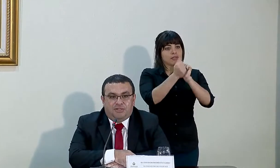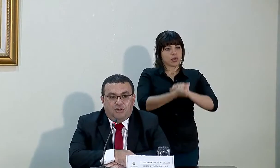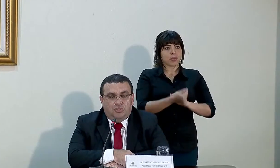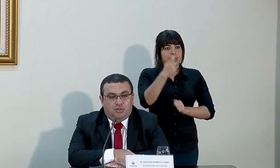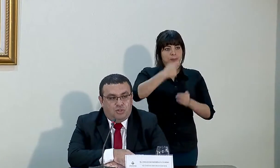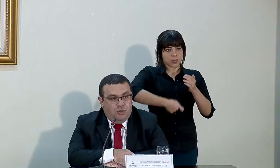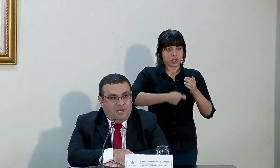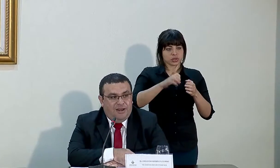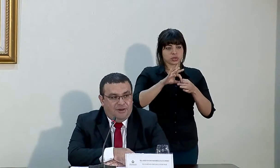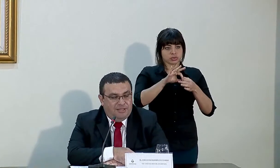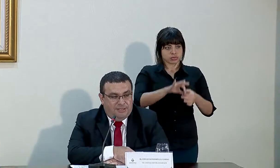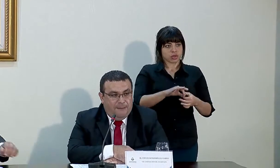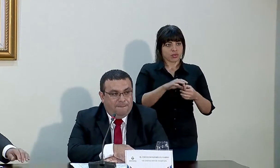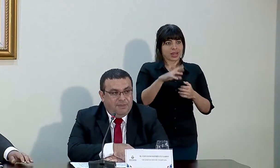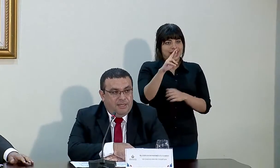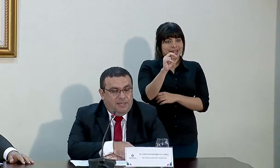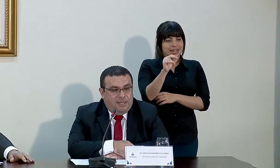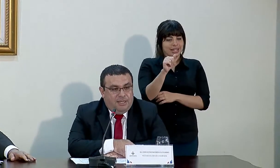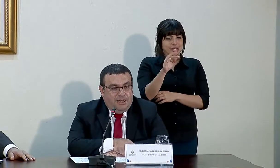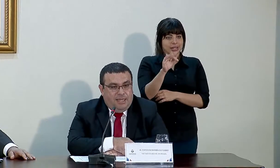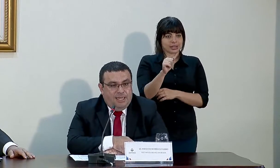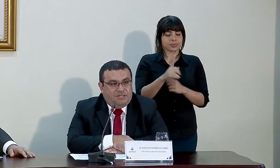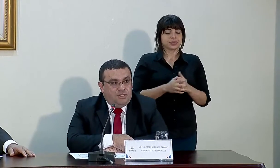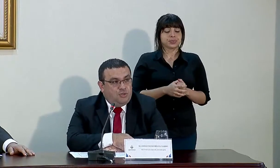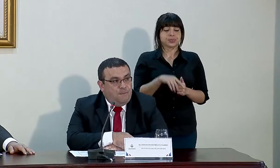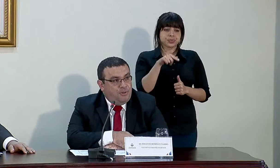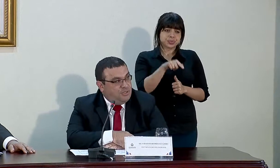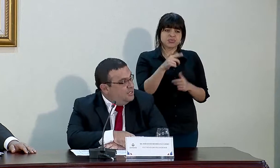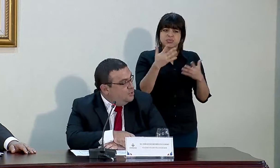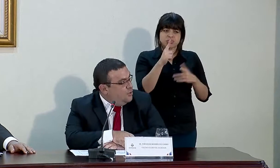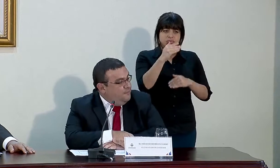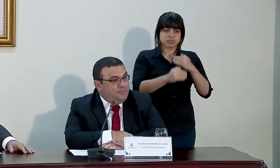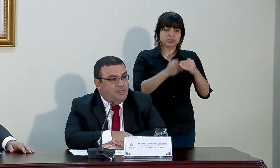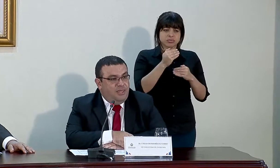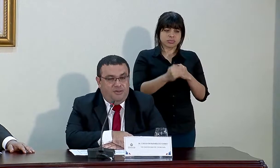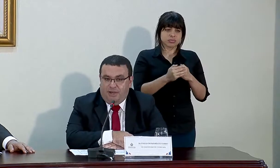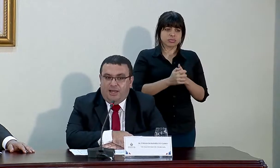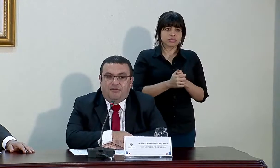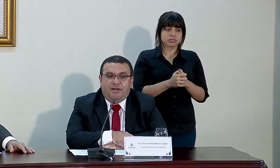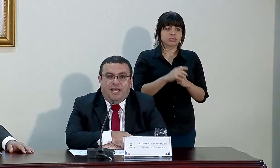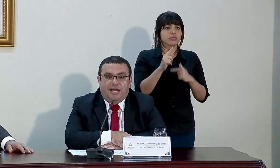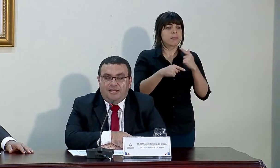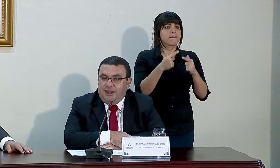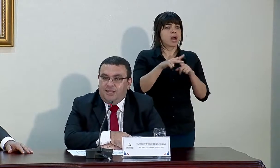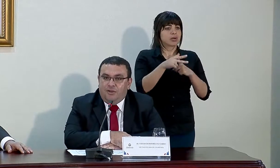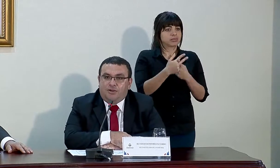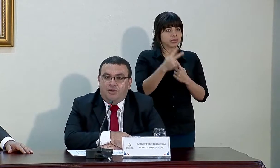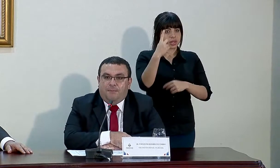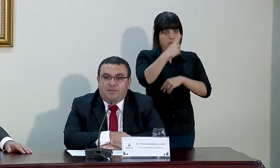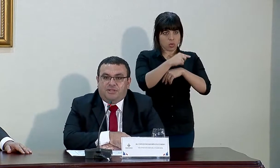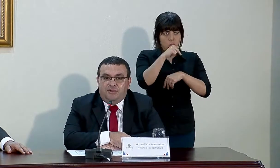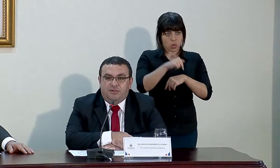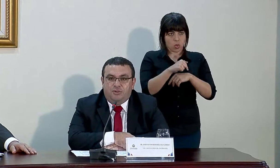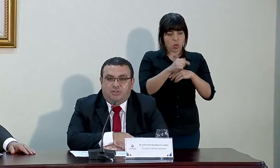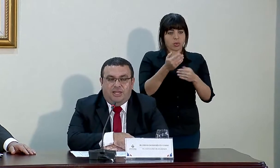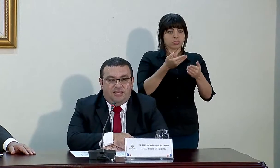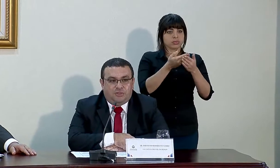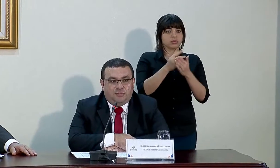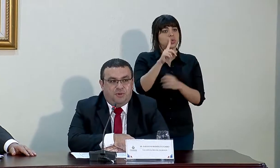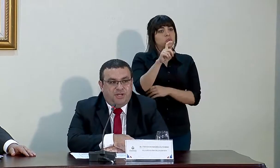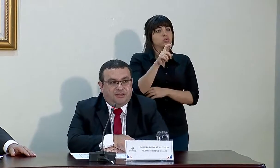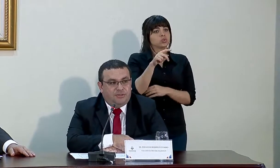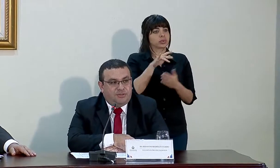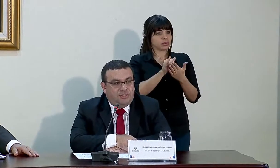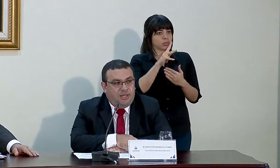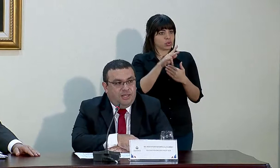del impuesto sobre la renta. Esto es un proceso que va a arrancar el día de hoy con la puesta en consulta de